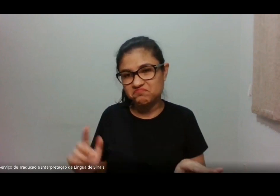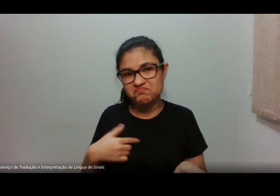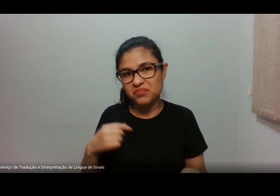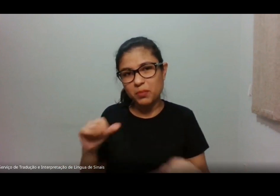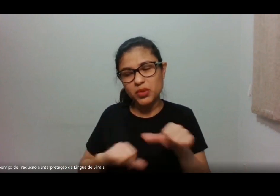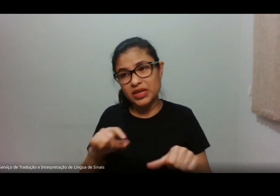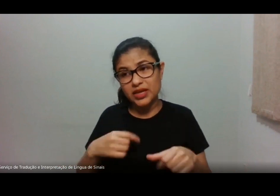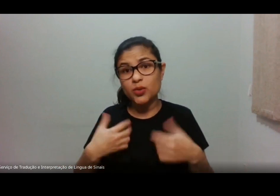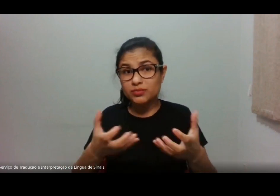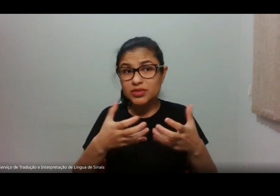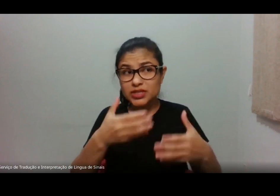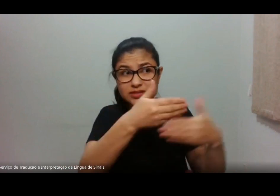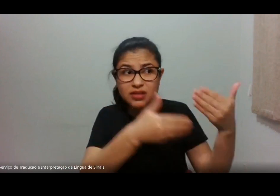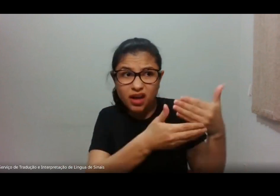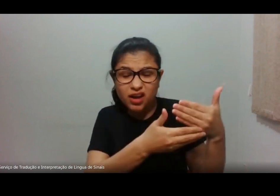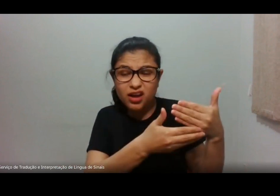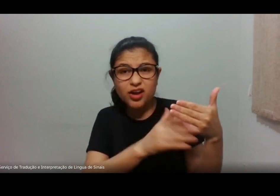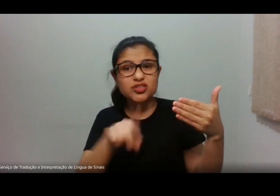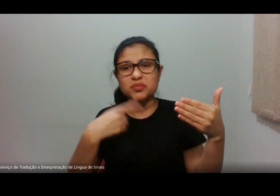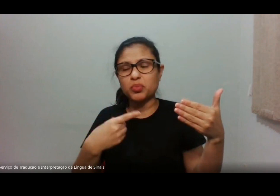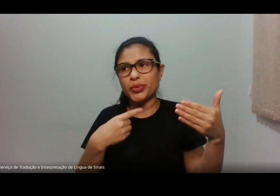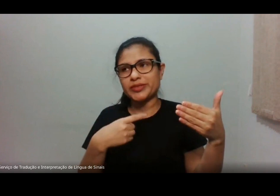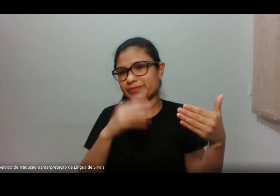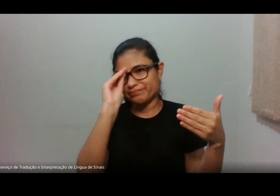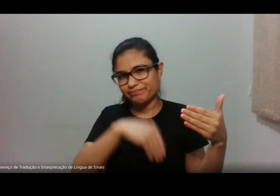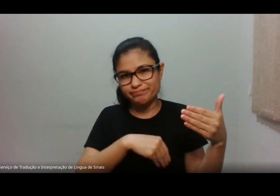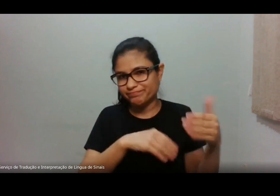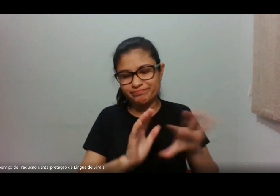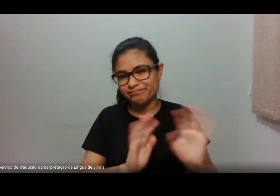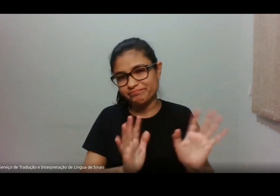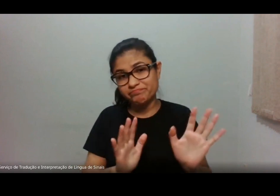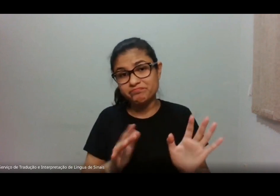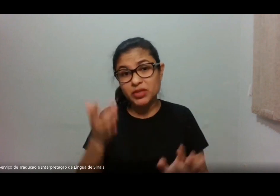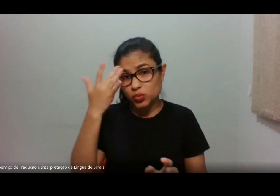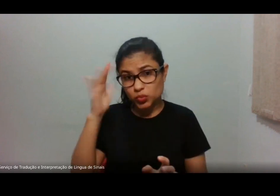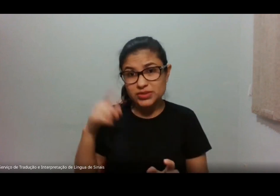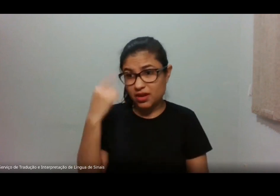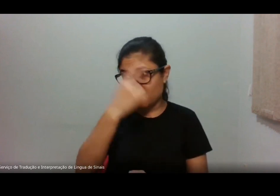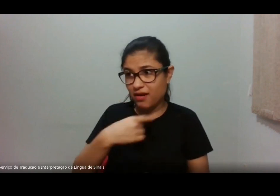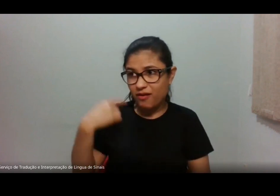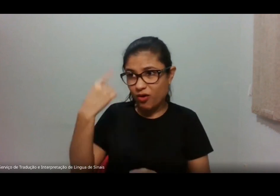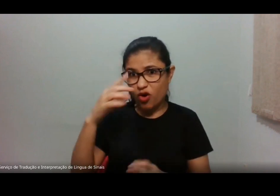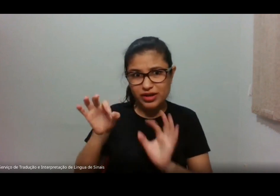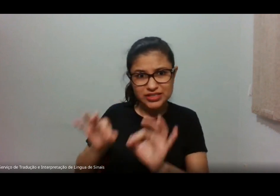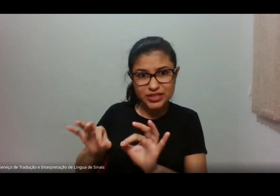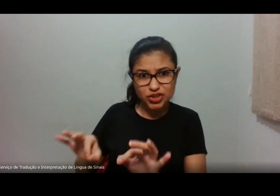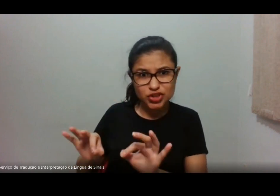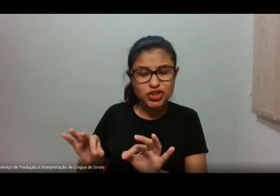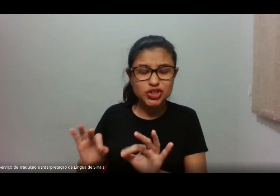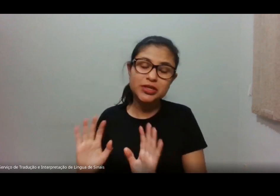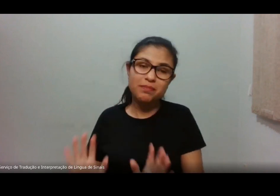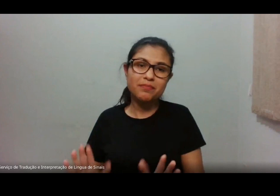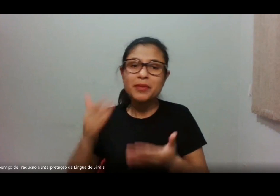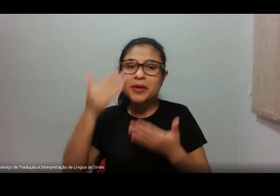porque eu ia mostrar slide e tal, e depois, no fim, eu resolvi não mostrar, não sei se eu cumpri minha hora, mas